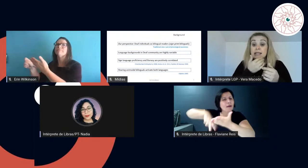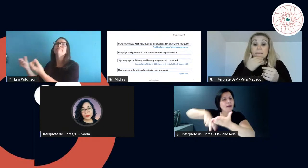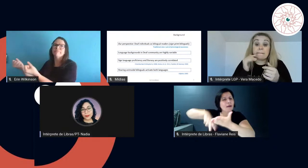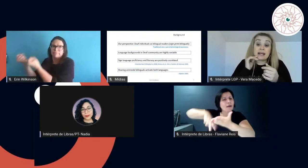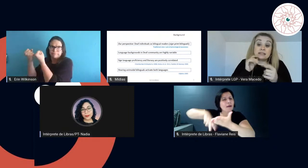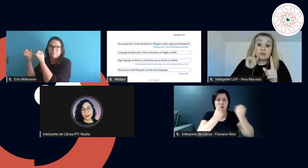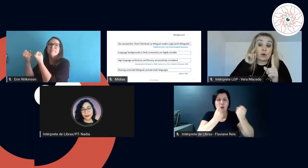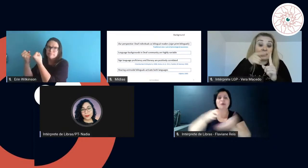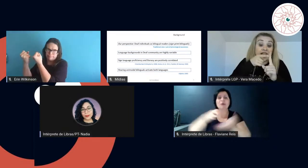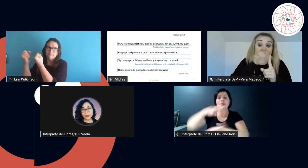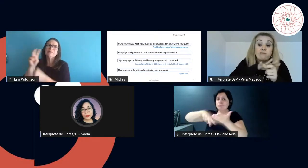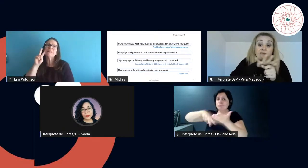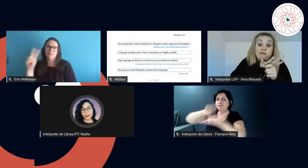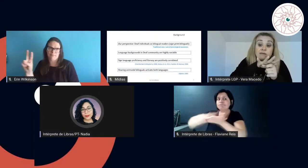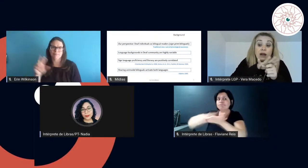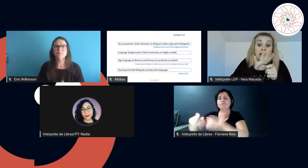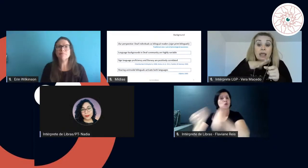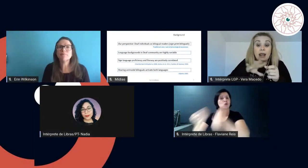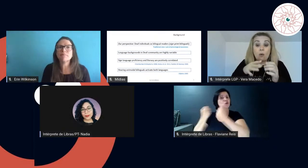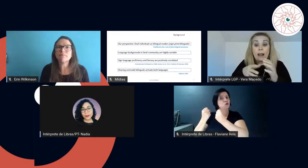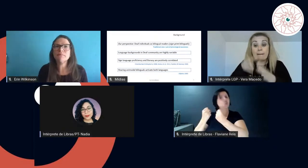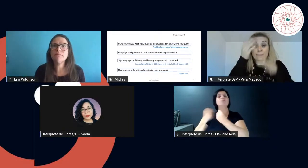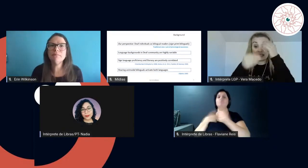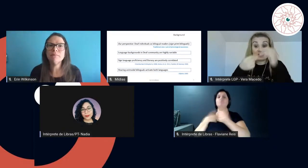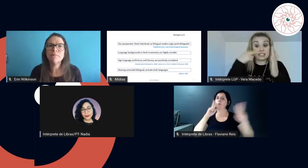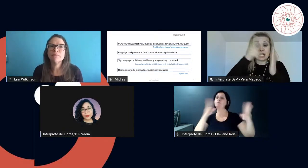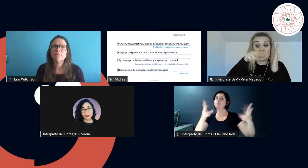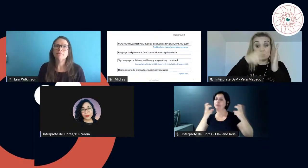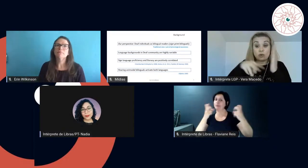tarefa de aprendizagem leitora.